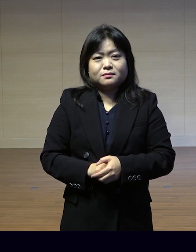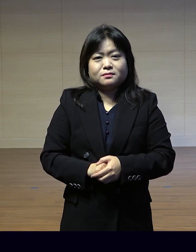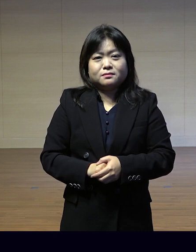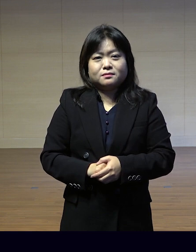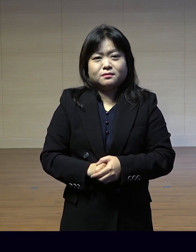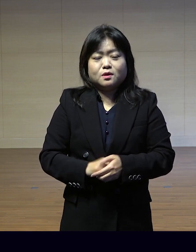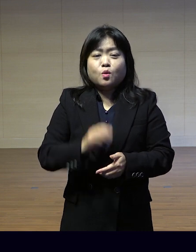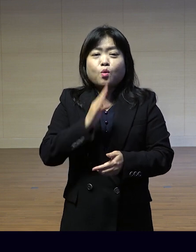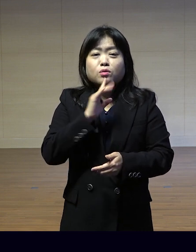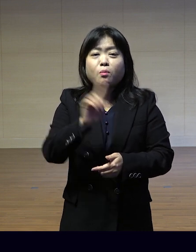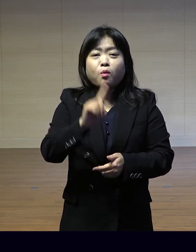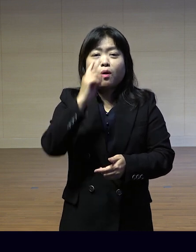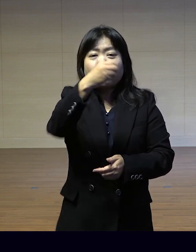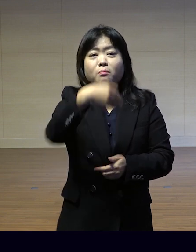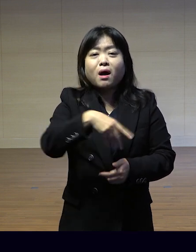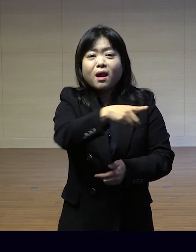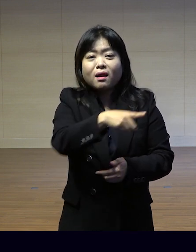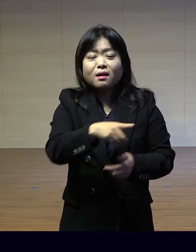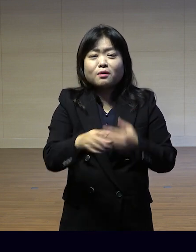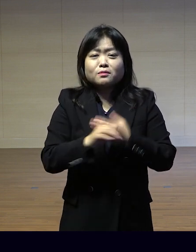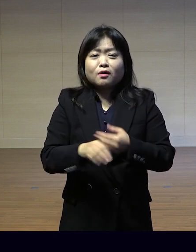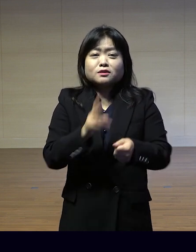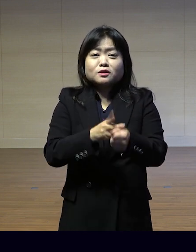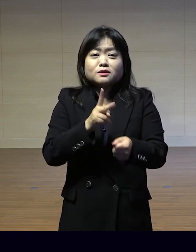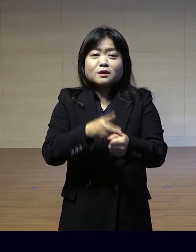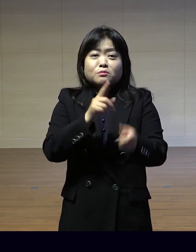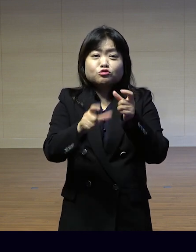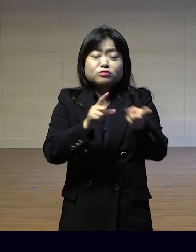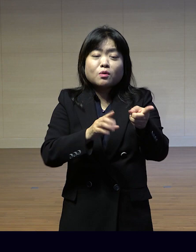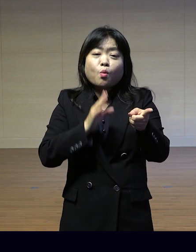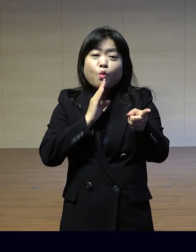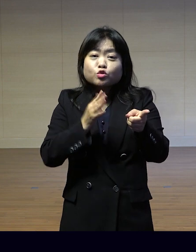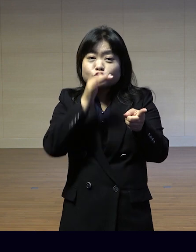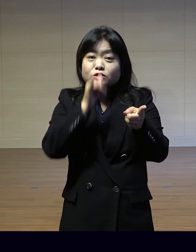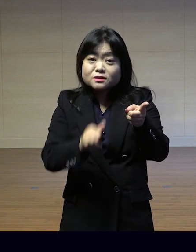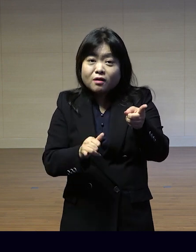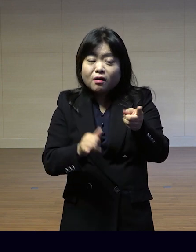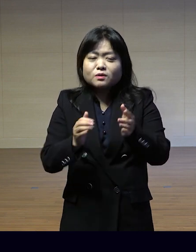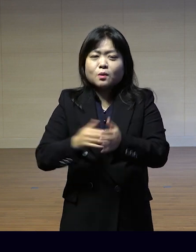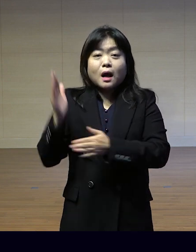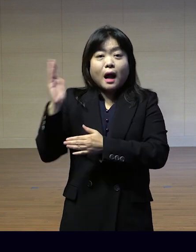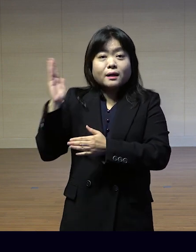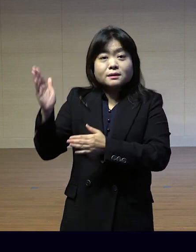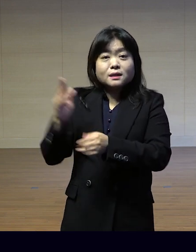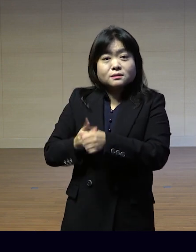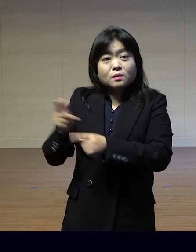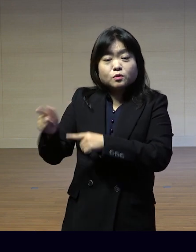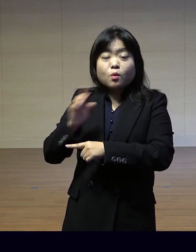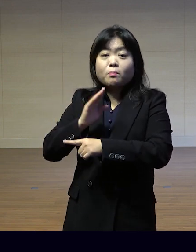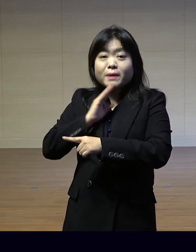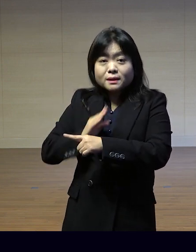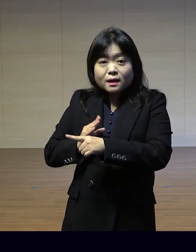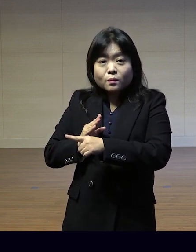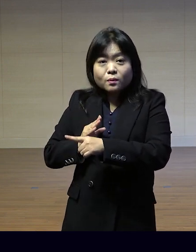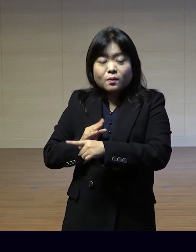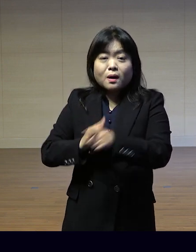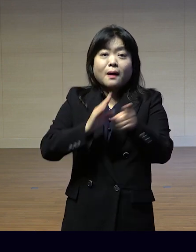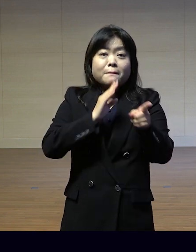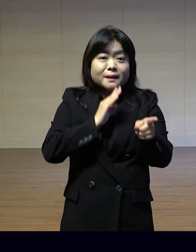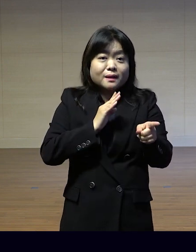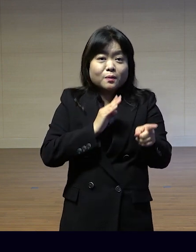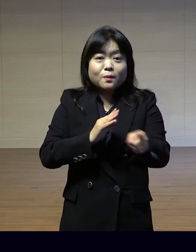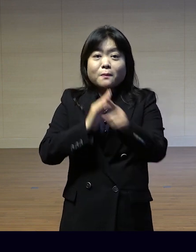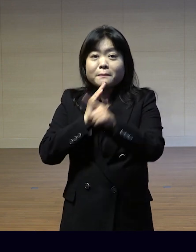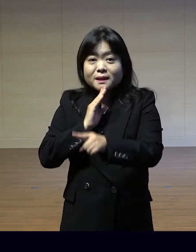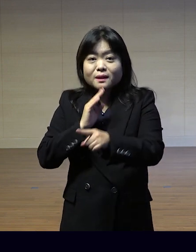그러니까 선생님 지금 주장하고 계시는 게 옳을 수도 있죠. 그러나 우리 강의자 선생님이 말씀하시는 것도 옳을 수도 있다는 겁니다. 아니,